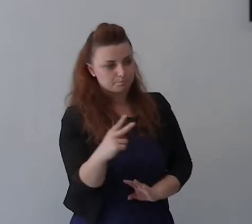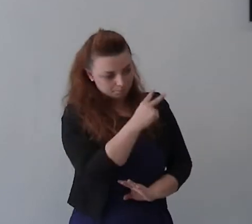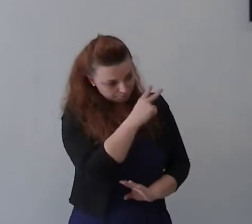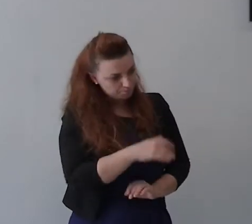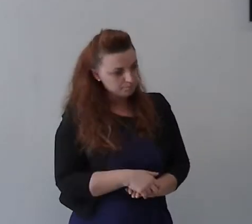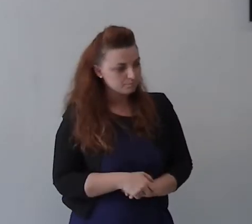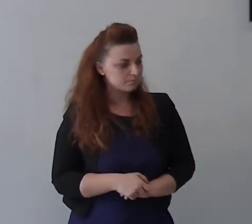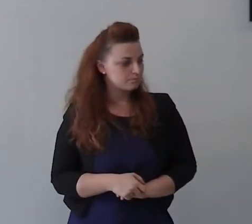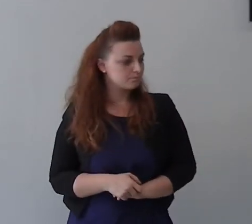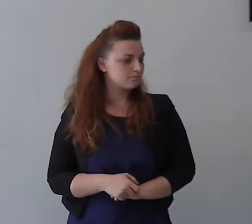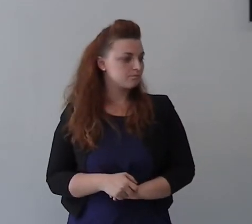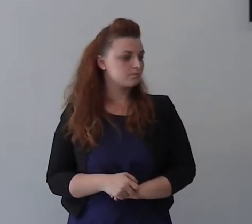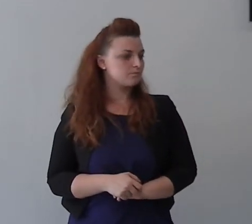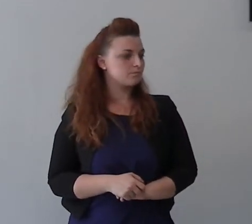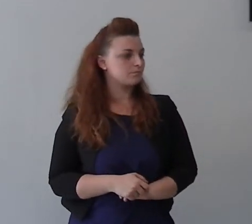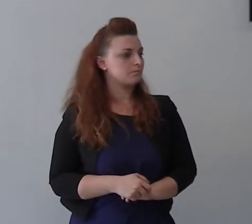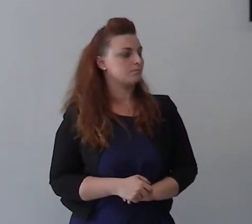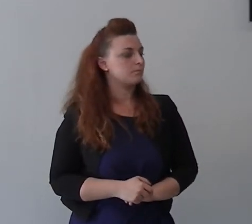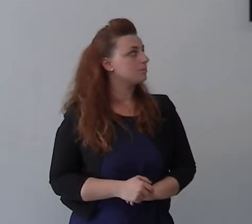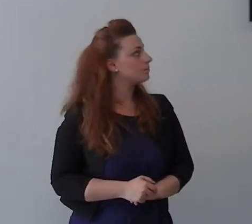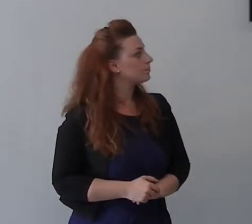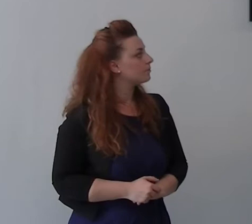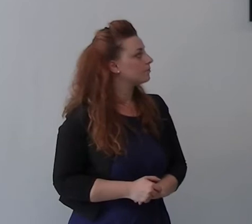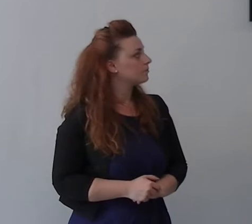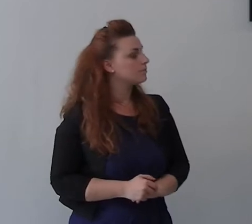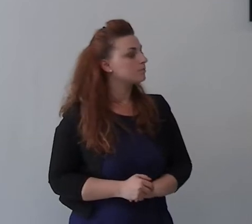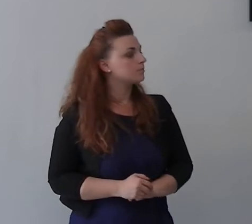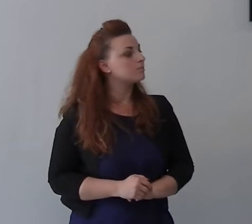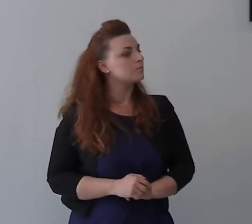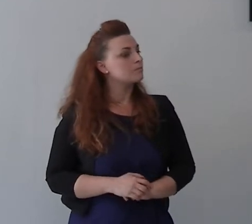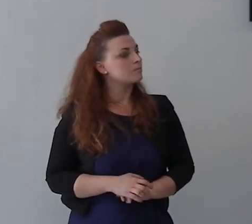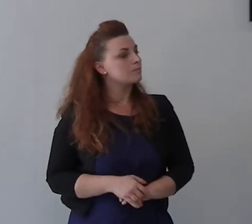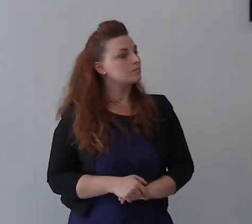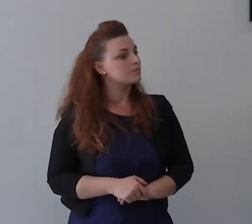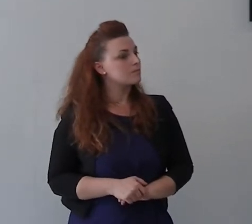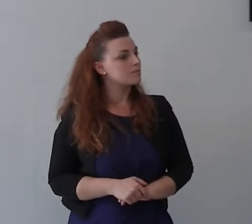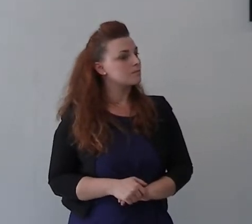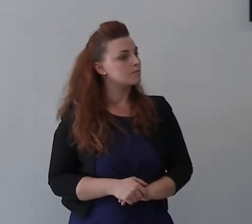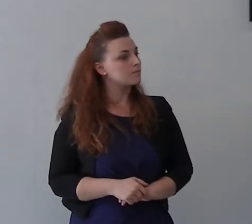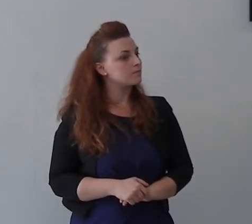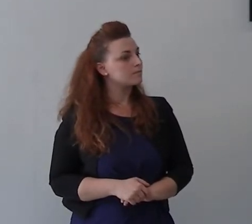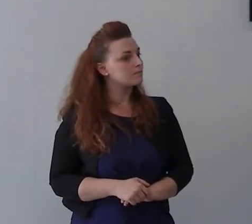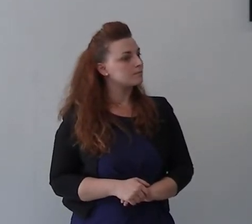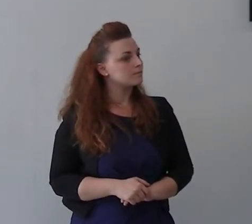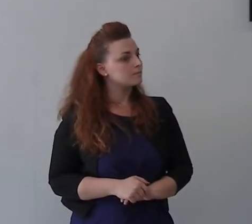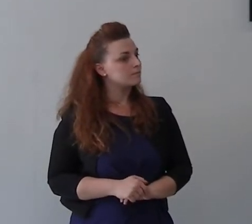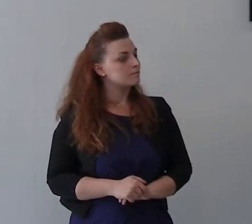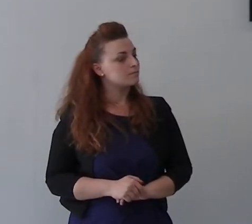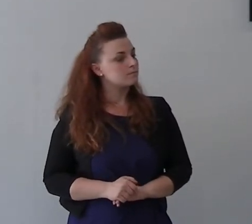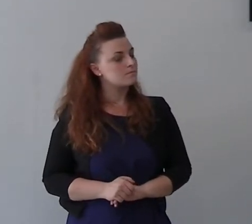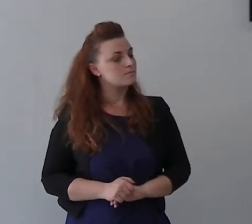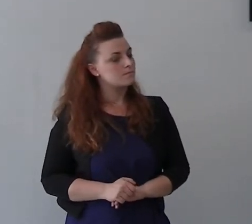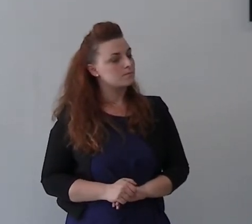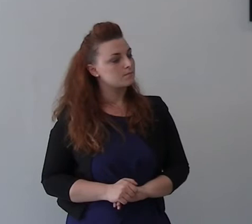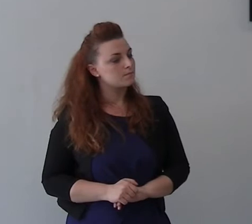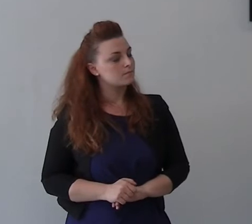Luca 22 19-20: poi prese del pane e, dopo aver reso grazie, lo spezzò e lo diede loro dicendo: questo è il mio corpo